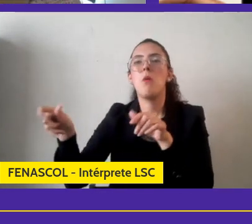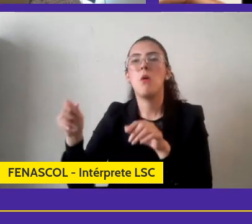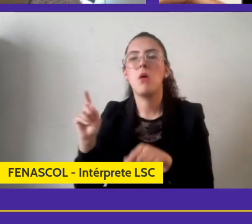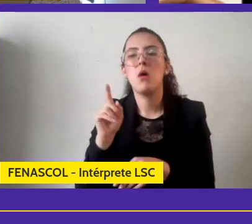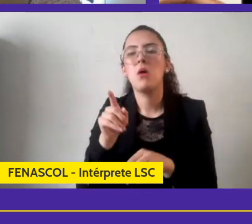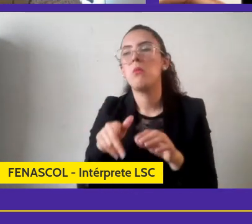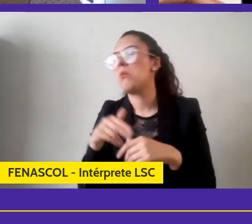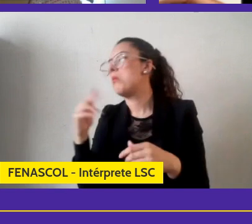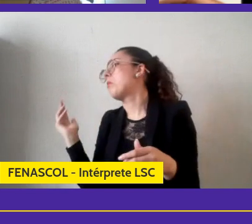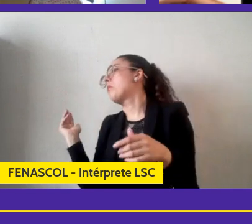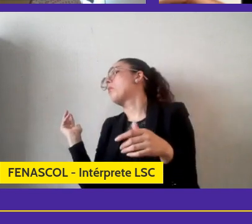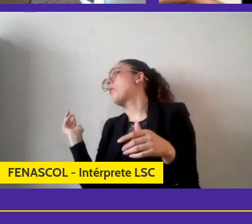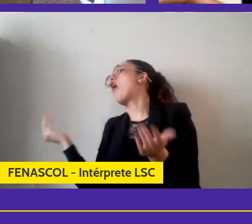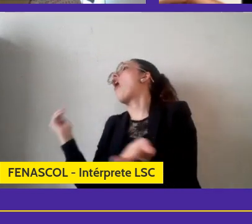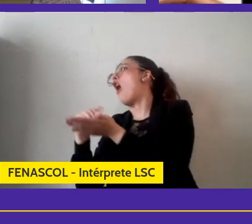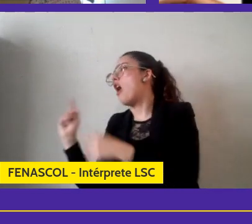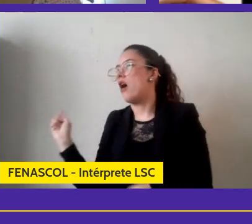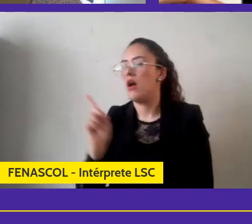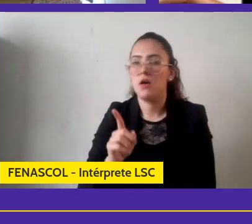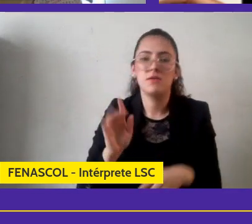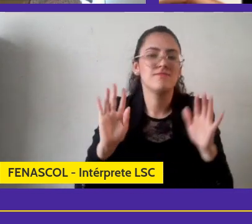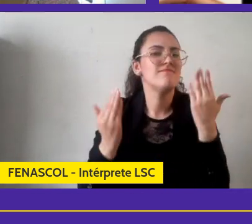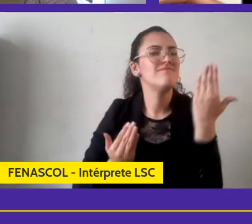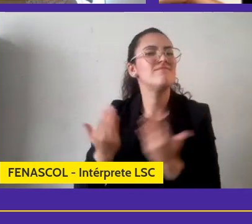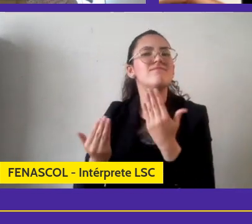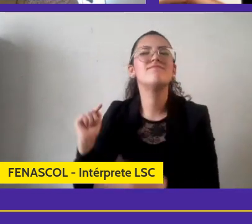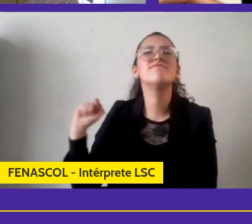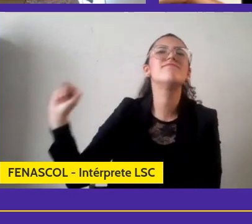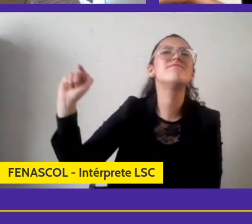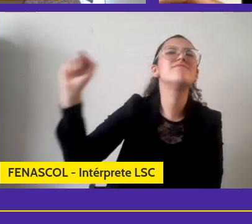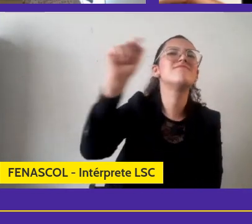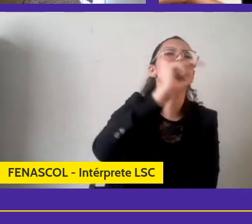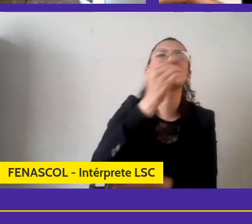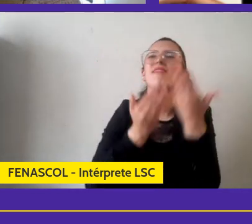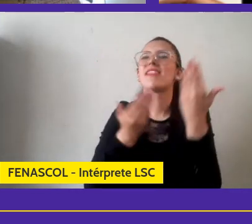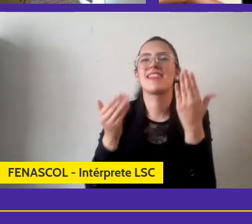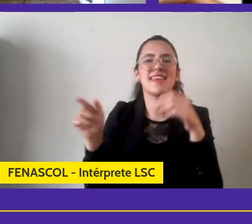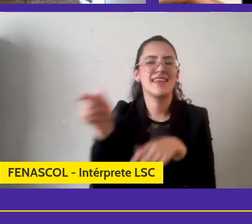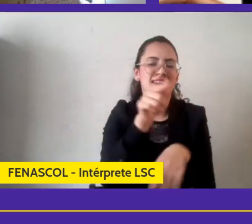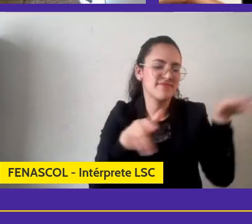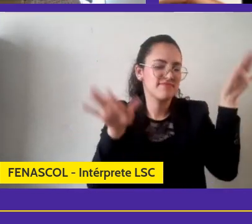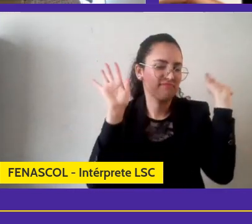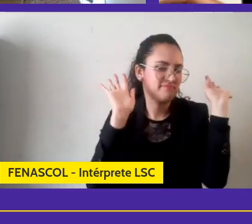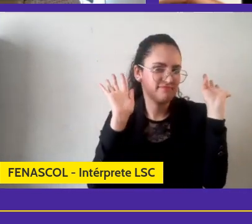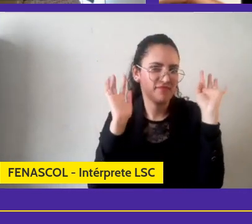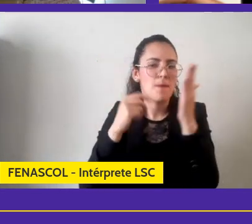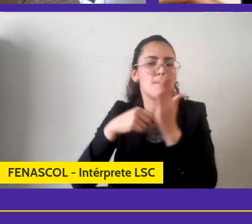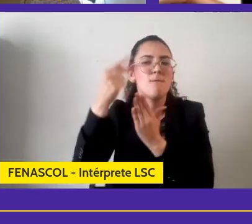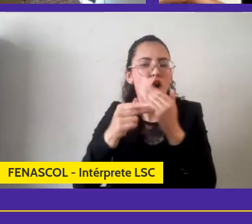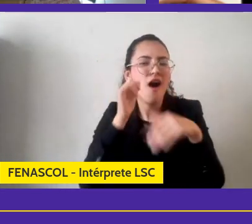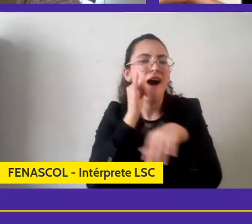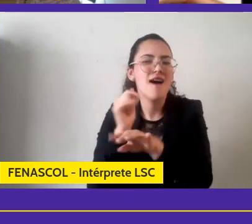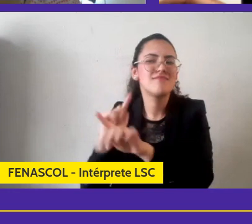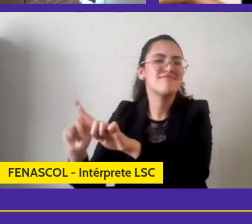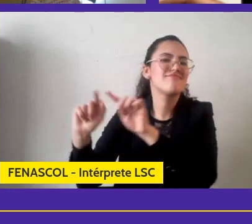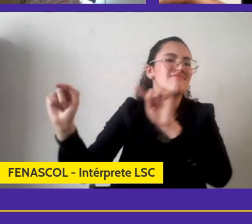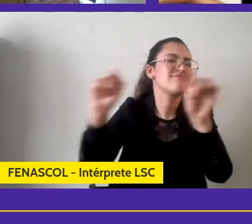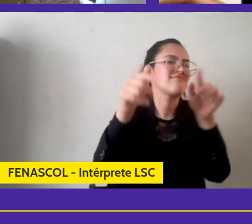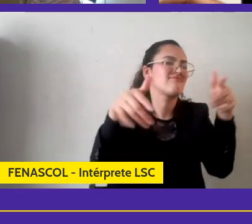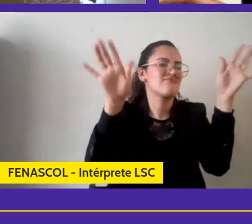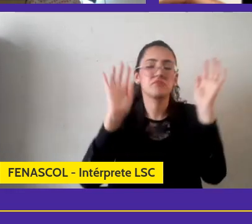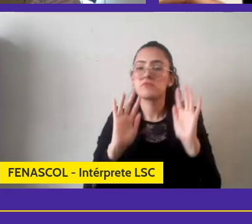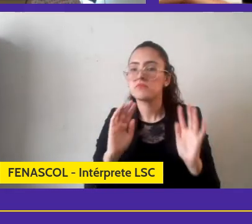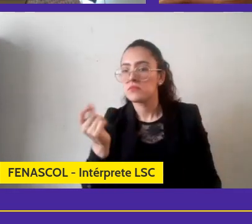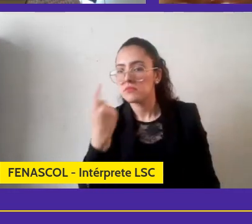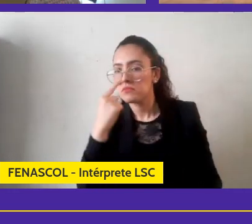Yo creo que cada proyecto es un universo en ese sentido y hay muchas posibilidades. Entonces, no veo más